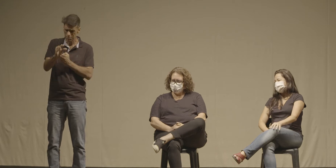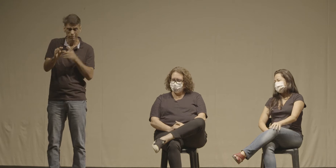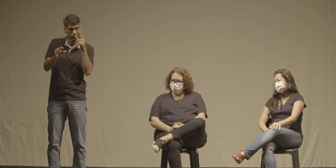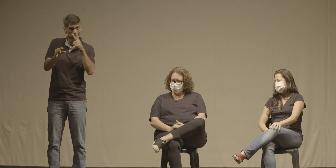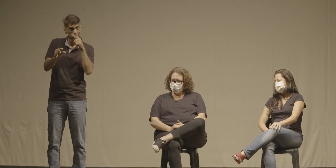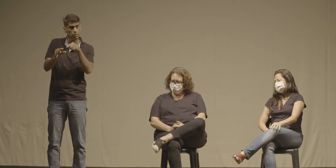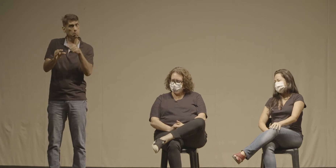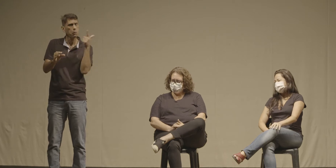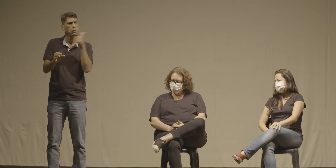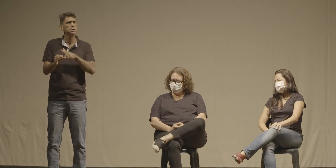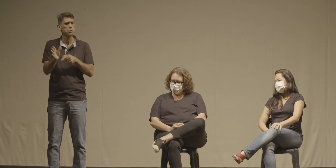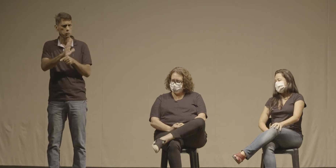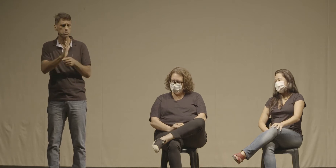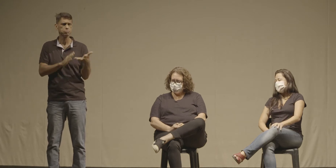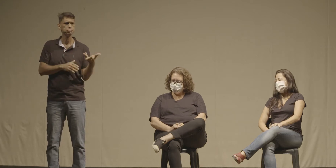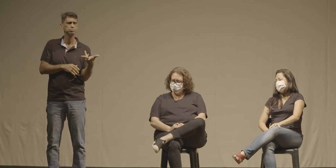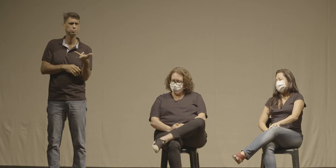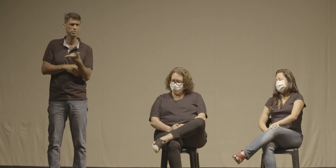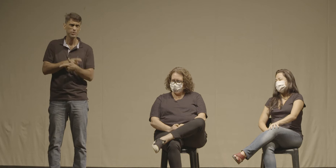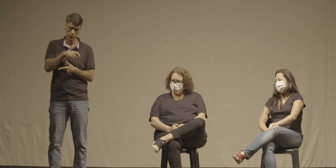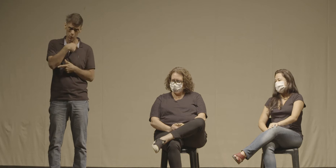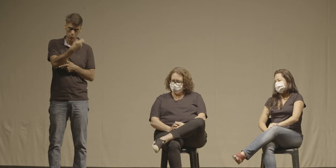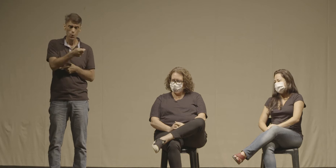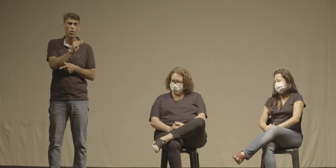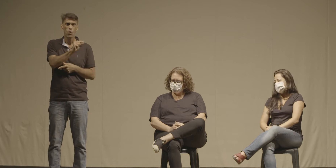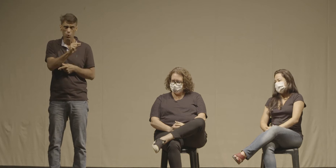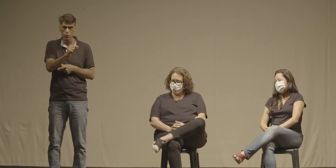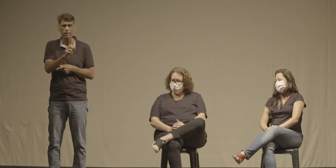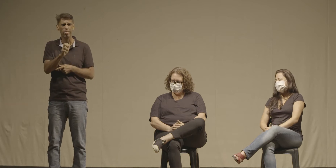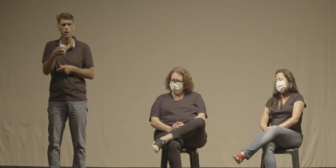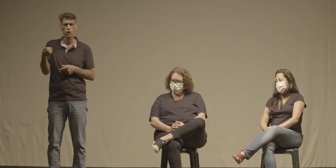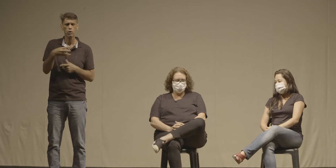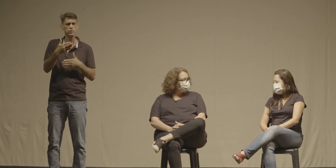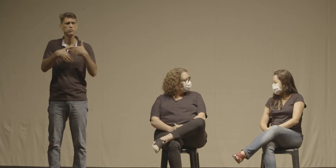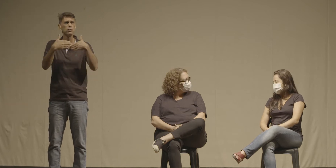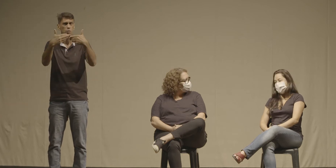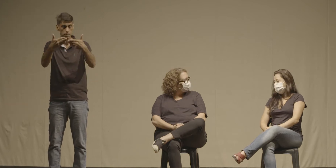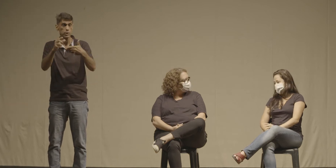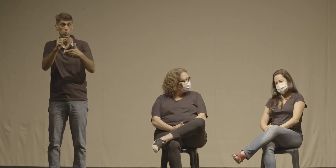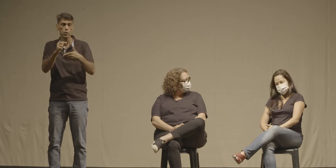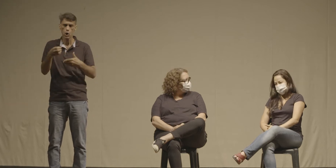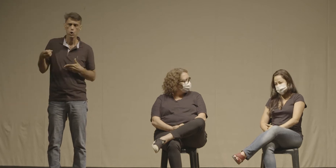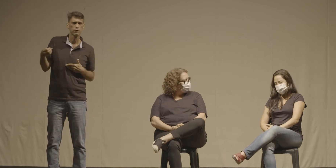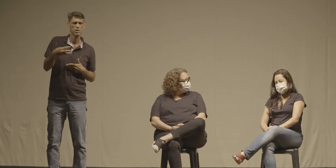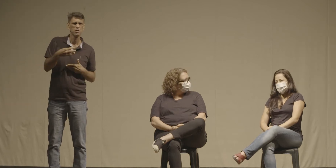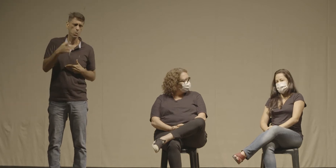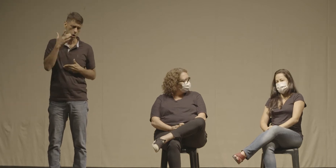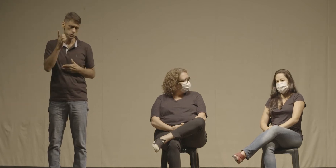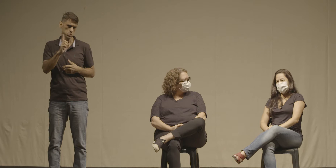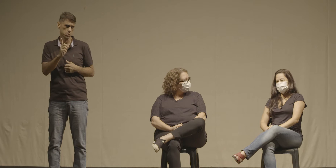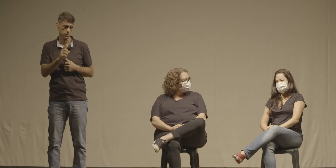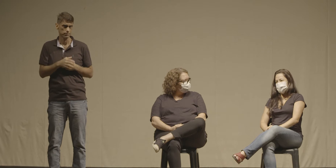Você acha que isso é uma nova forma de criatividade e de desenvolvimento do cinema nacional? Não, não acho que é inovador.